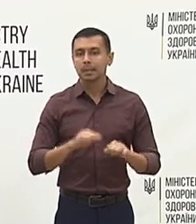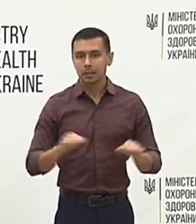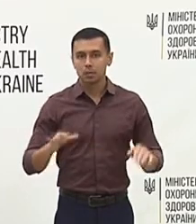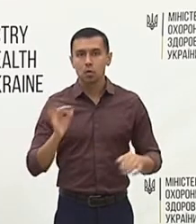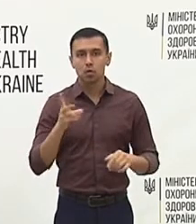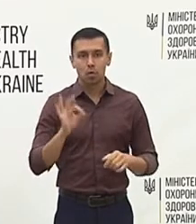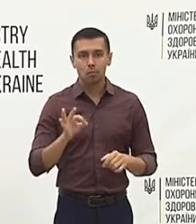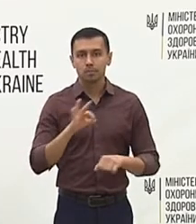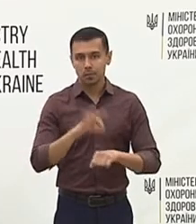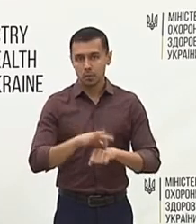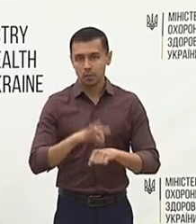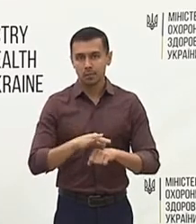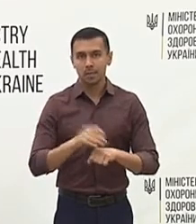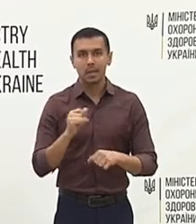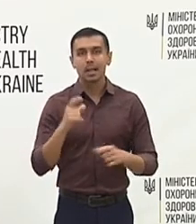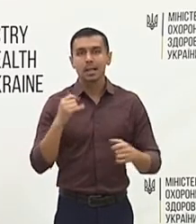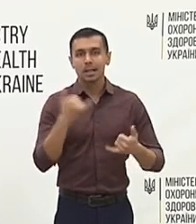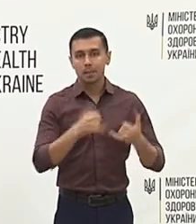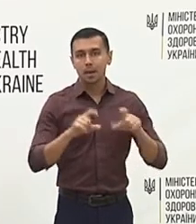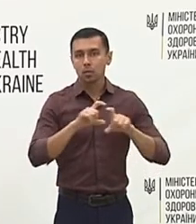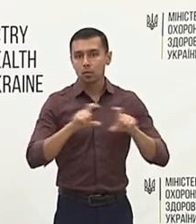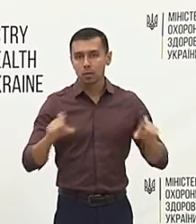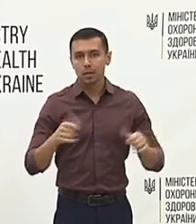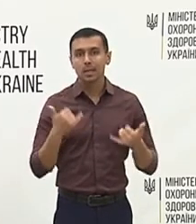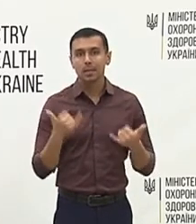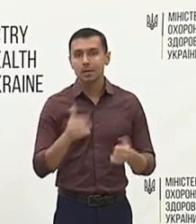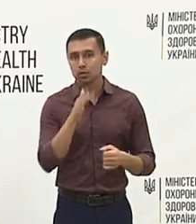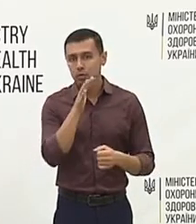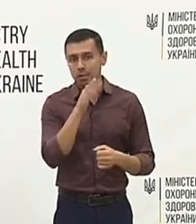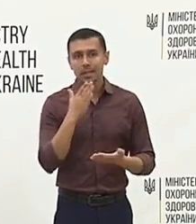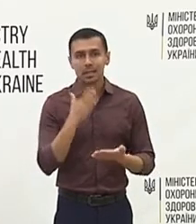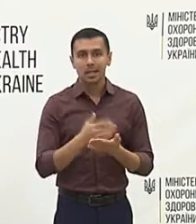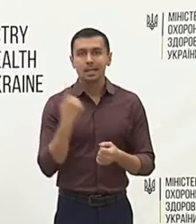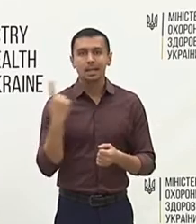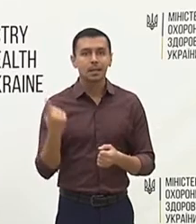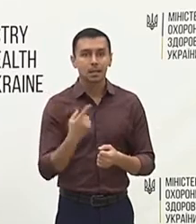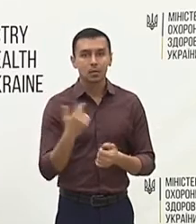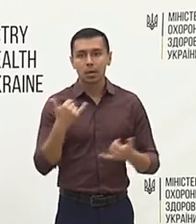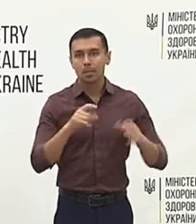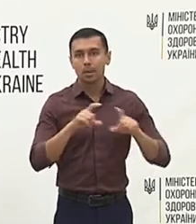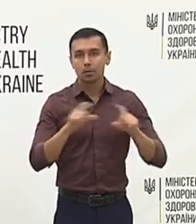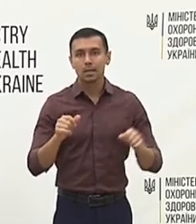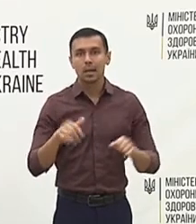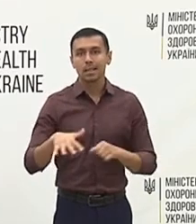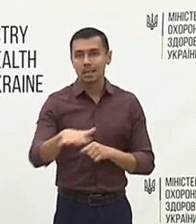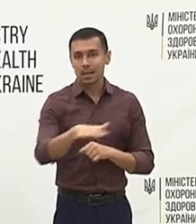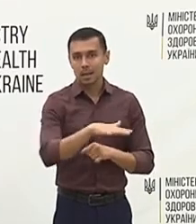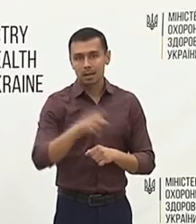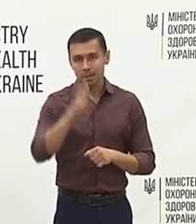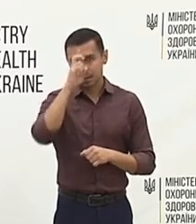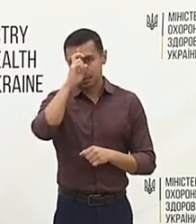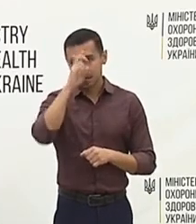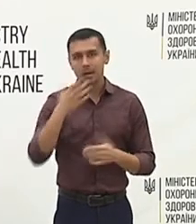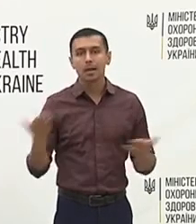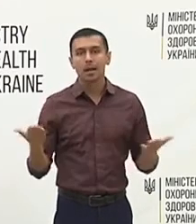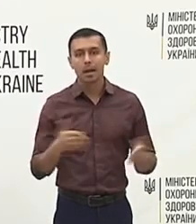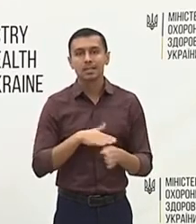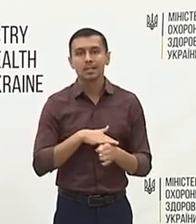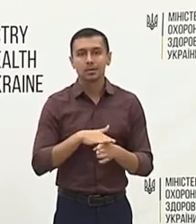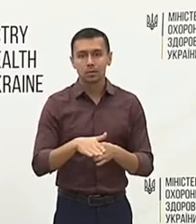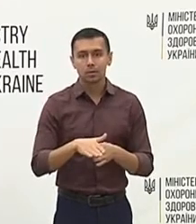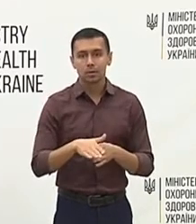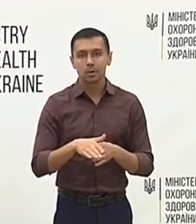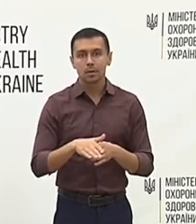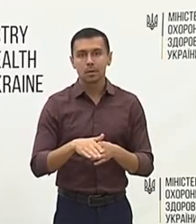дитяча онкологія. І лабораторія на теперішній час є єдиною лабораторією на теренах держави, яка